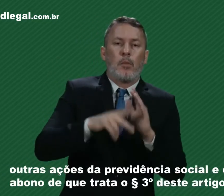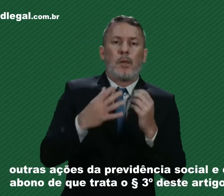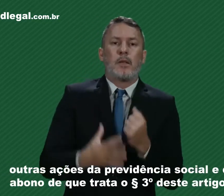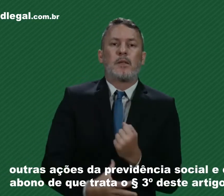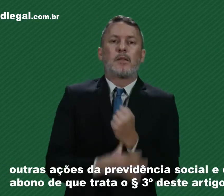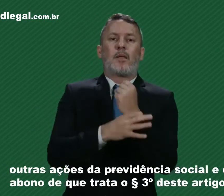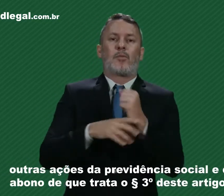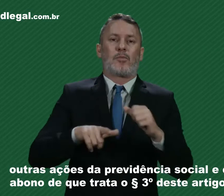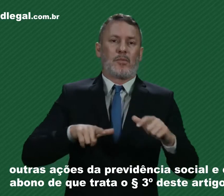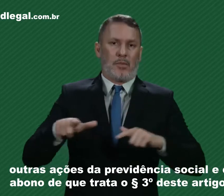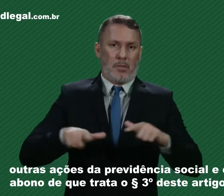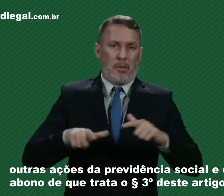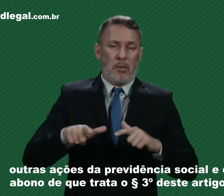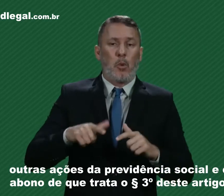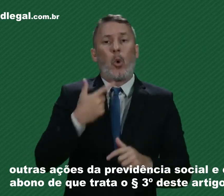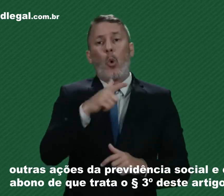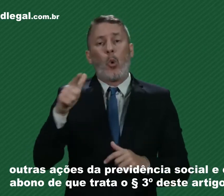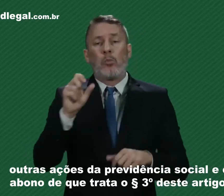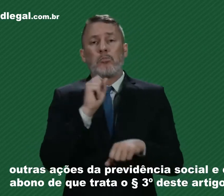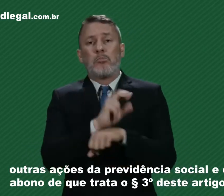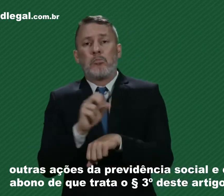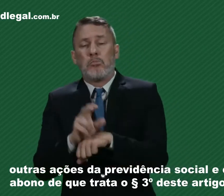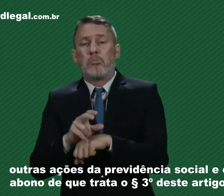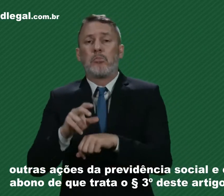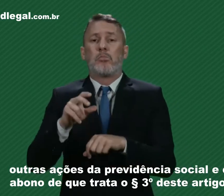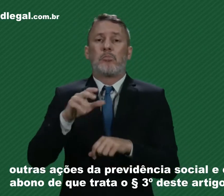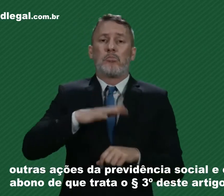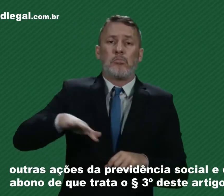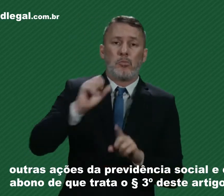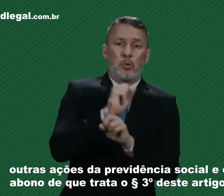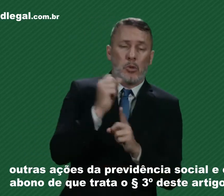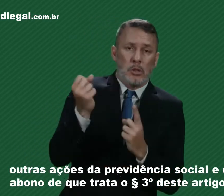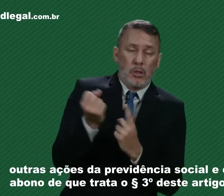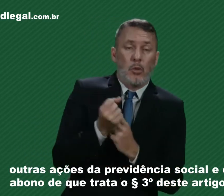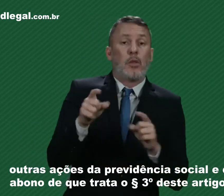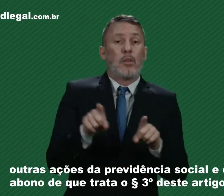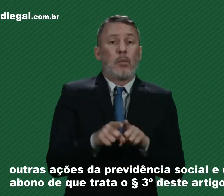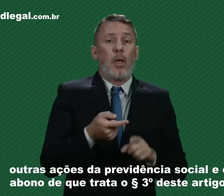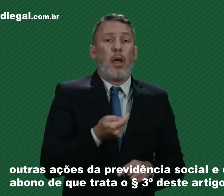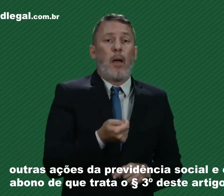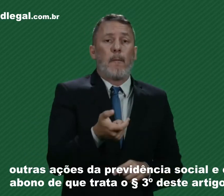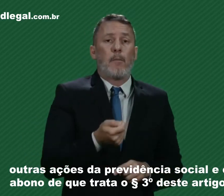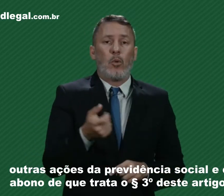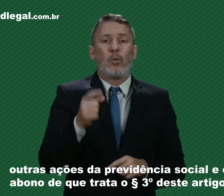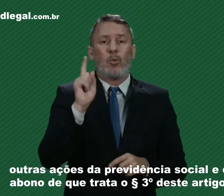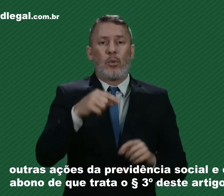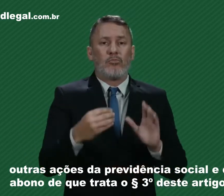Seguro-Desemprego, outras ações da Previdência Social e o abono de que trata o parágrafo